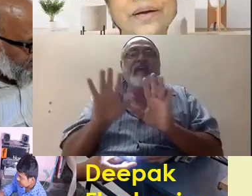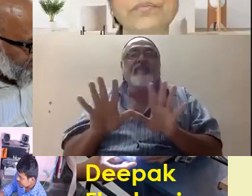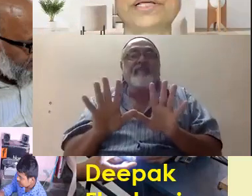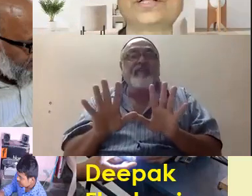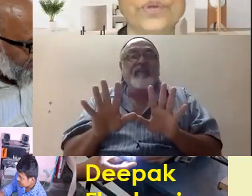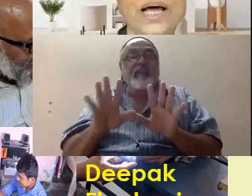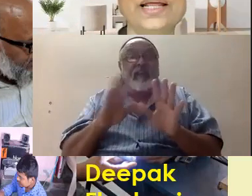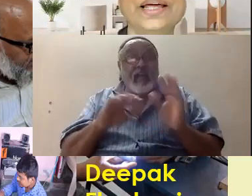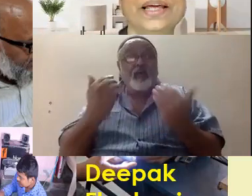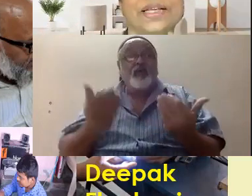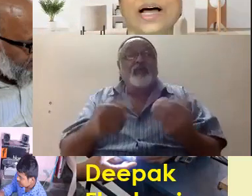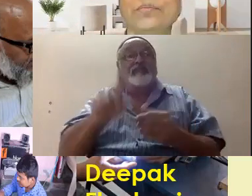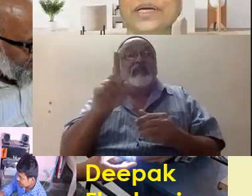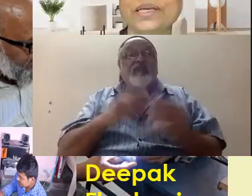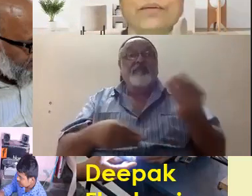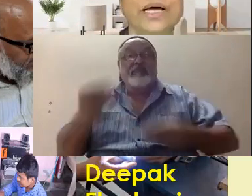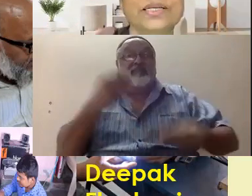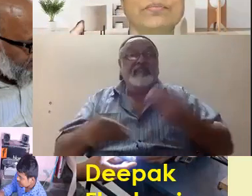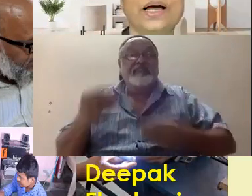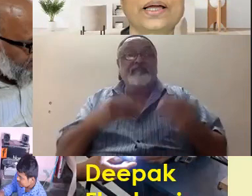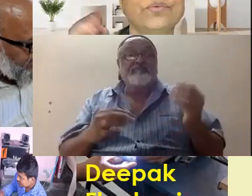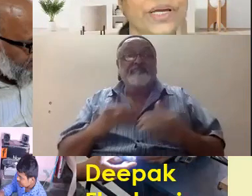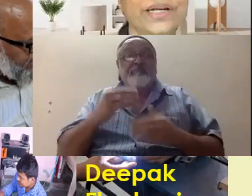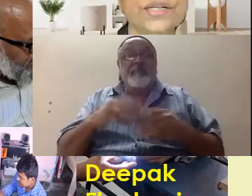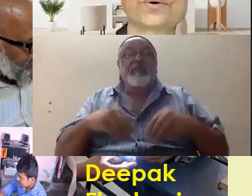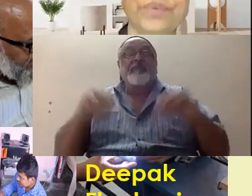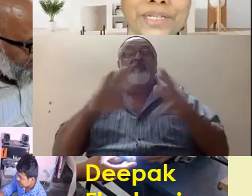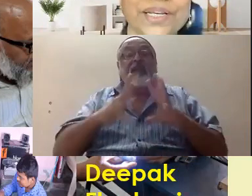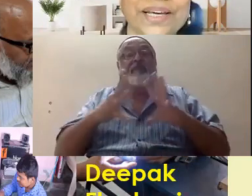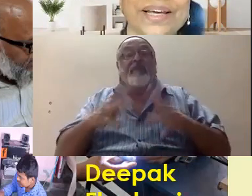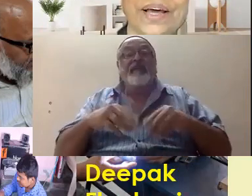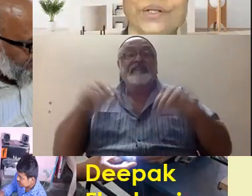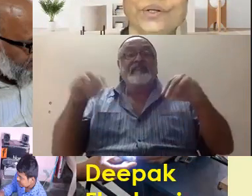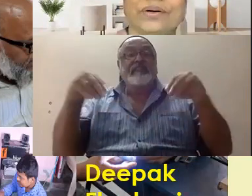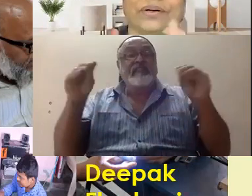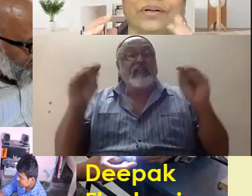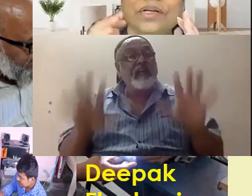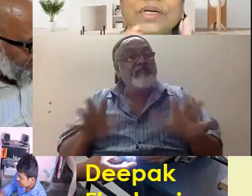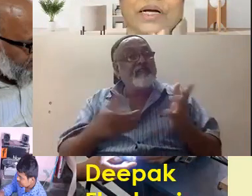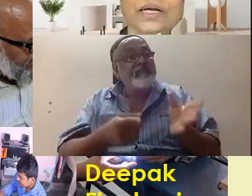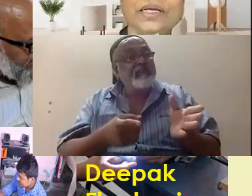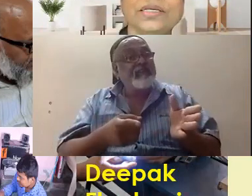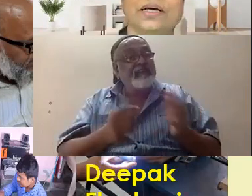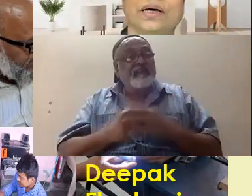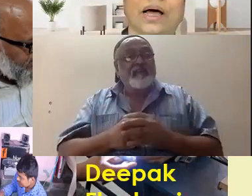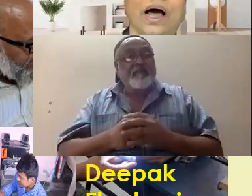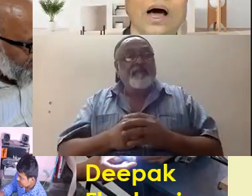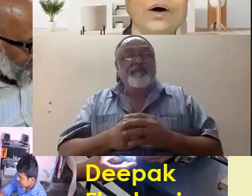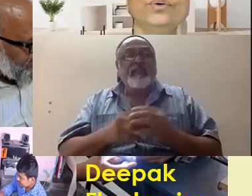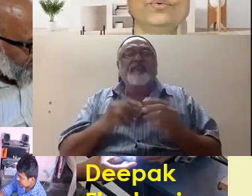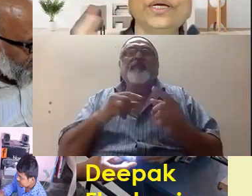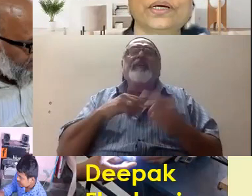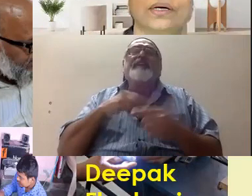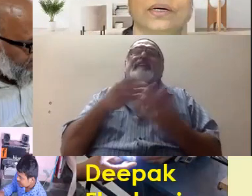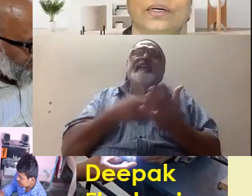एक बढ़िया दुकान है जहाँ पे ये सामान सब बना के वो ई रिक्शा को बेचते हैं. तो द जर्नी इज हाउ